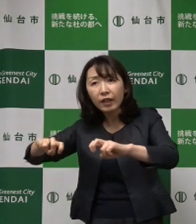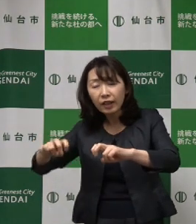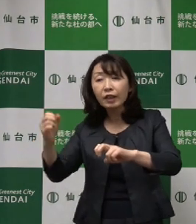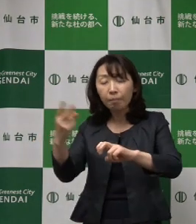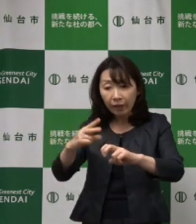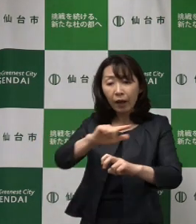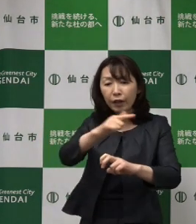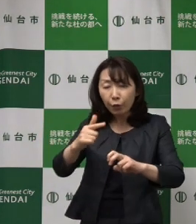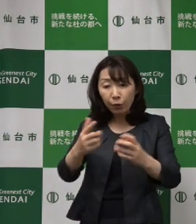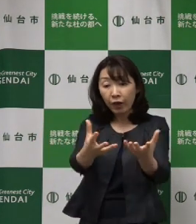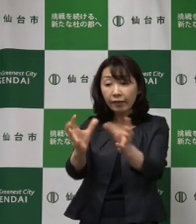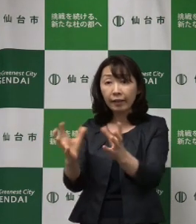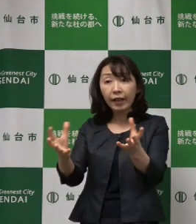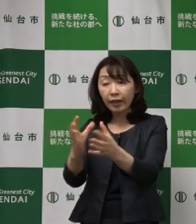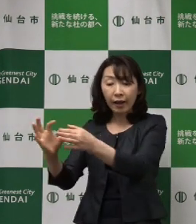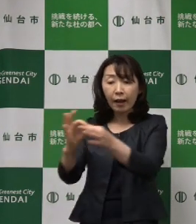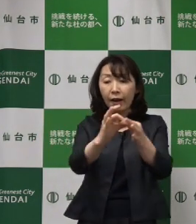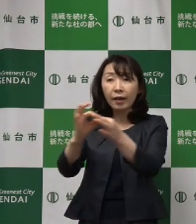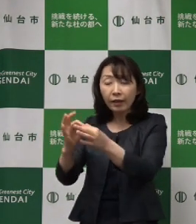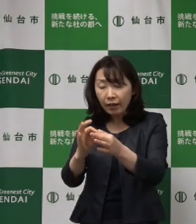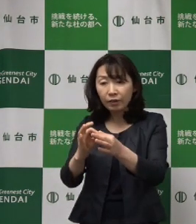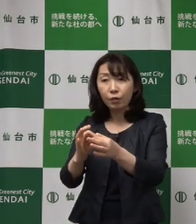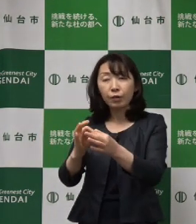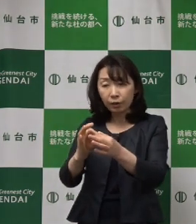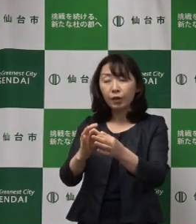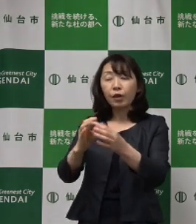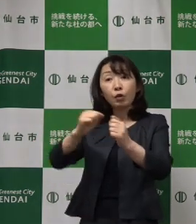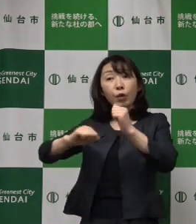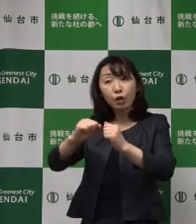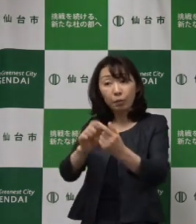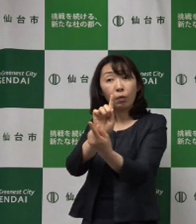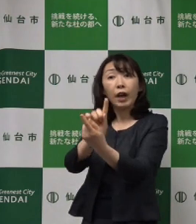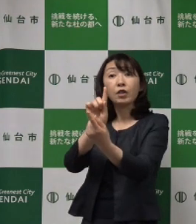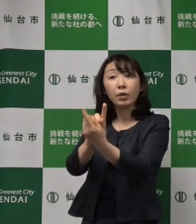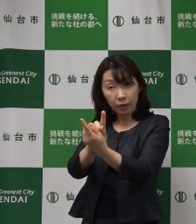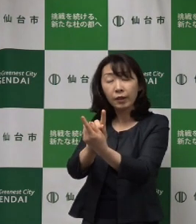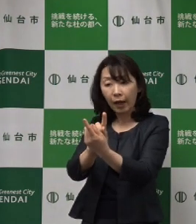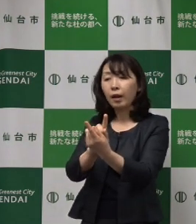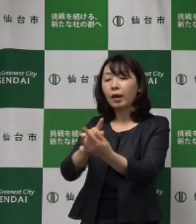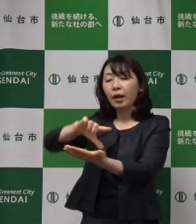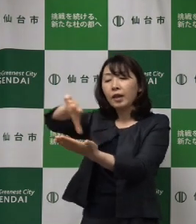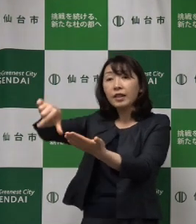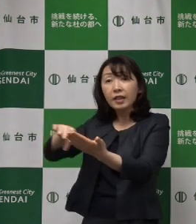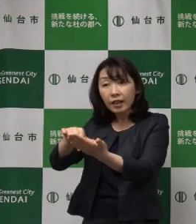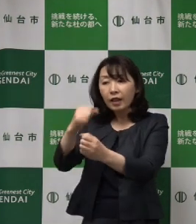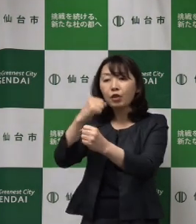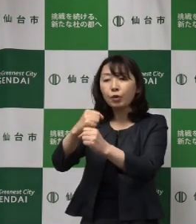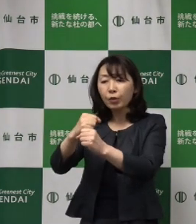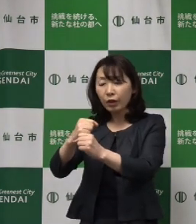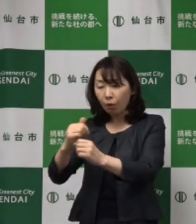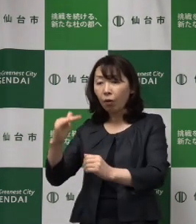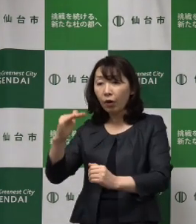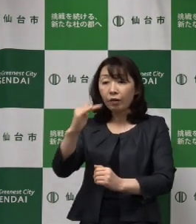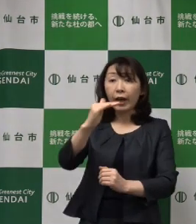団体が連携共同して行う取り組みを対象とし地域づくりの段階に応じて3種類の